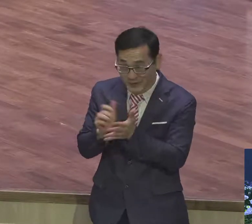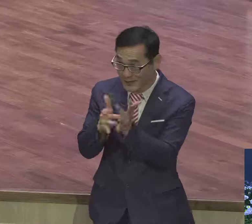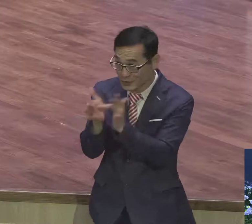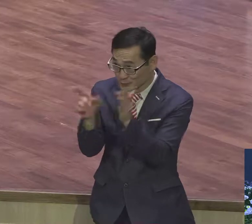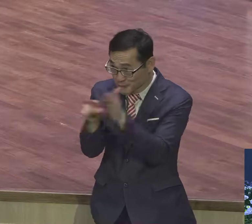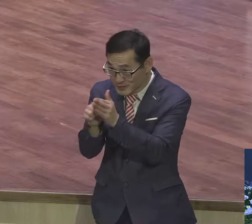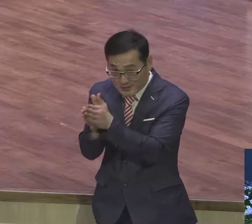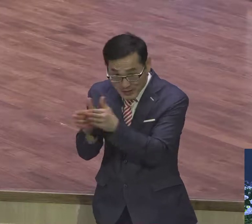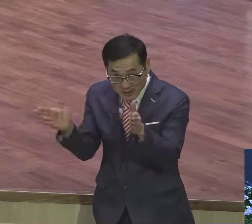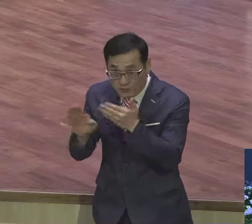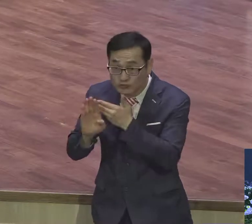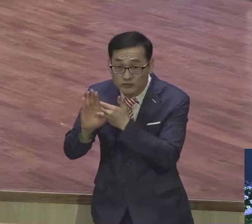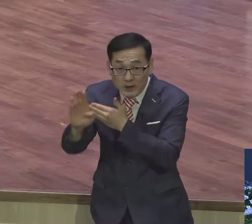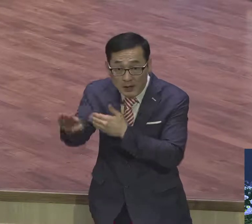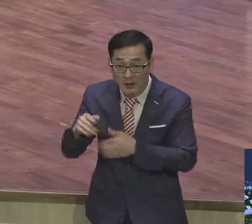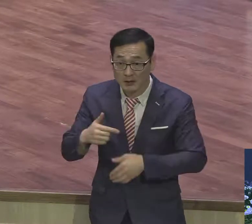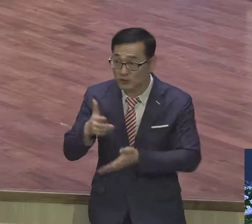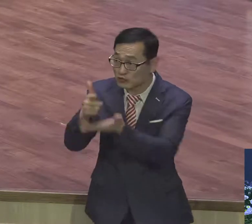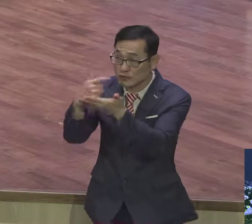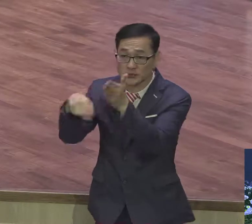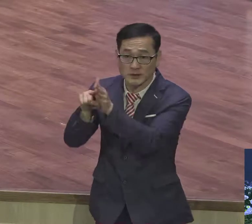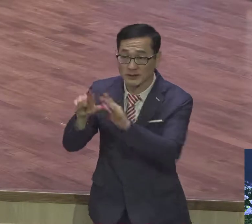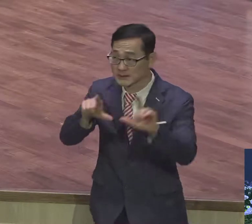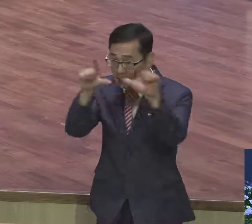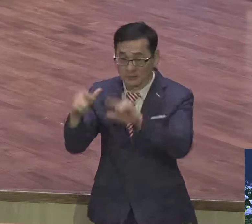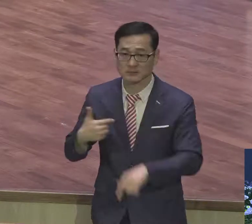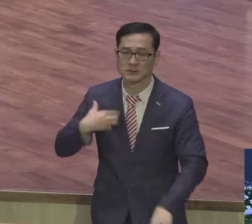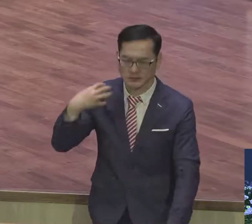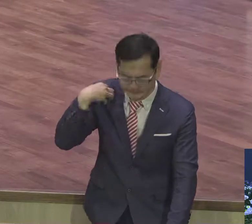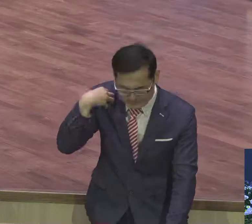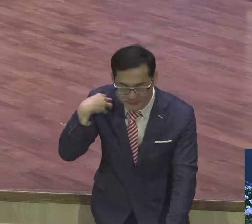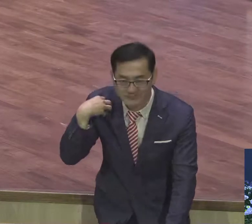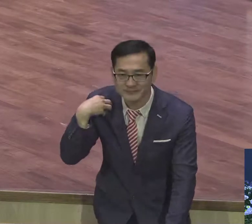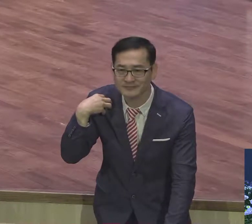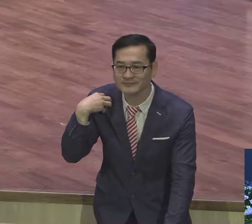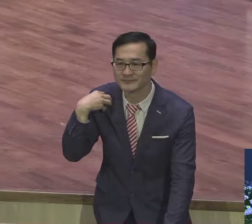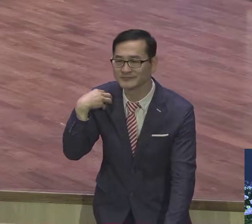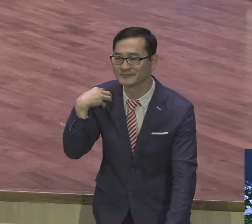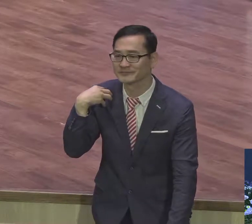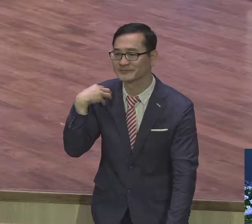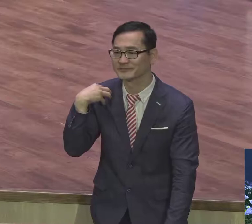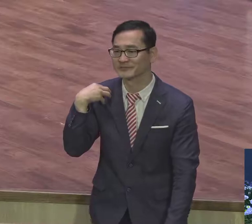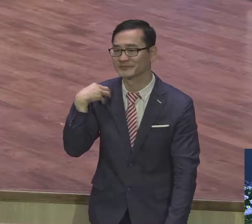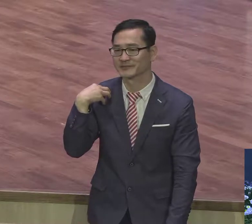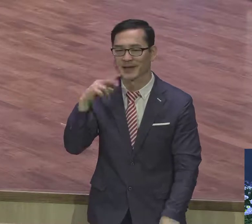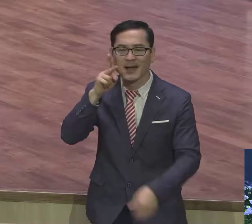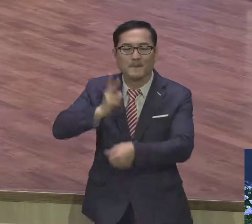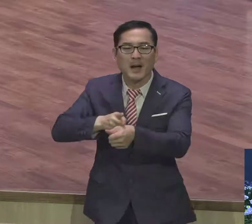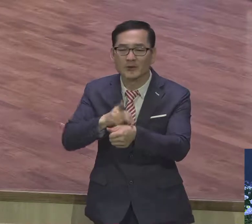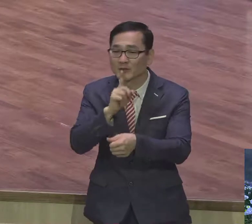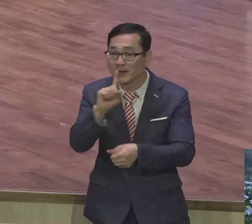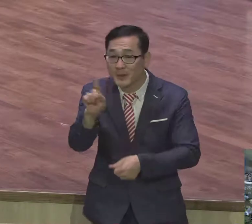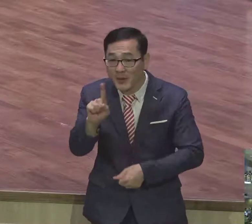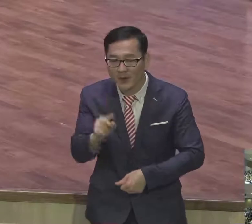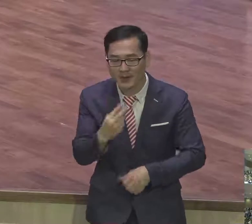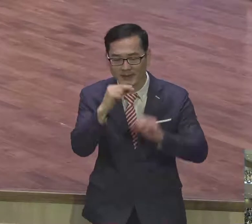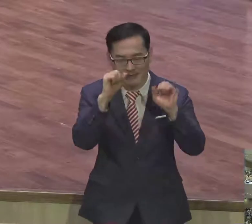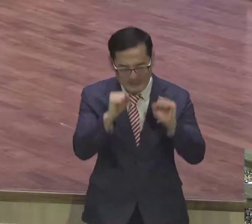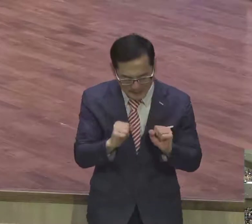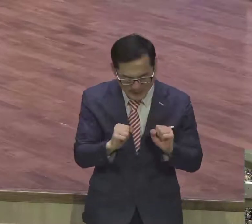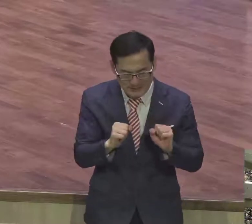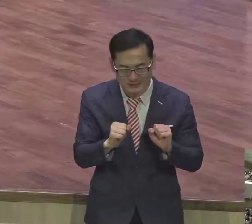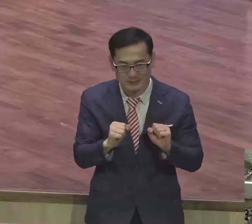우리가 주를 위해 사는 게 우리 신분이에요. 오늘 본문에 보면 사도 바울이 아주 중요한 고백을 했습니다. 우리가 살아도